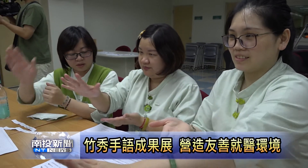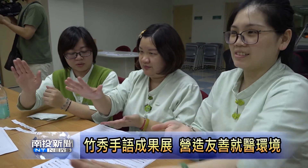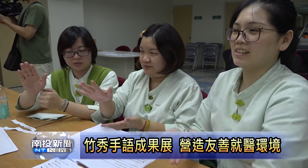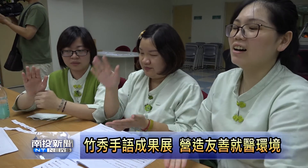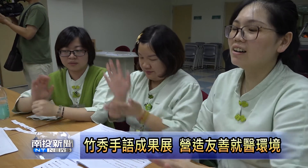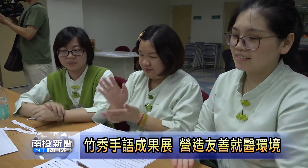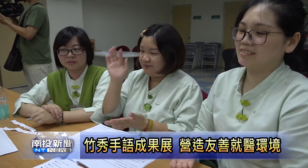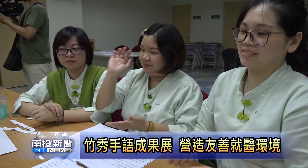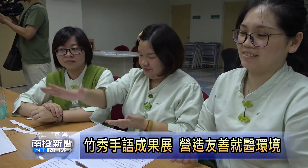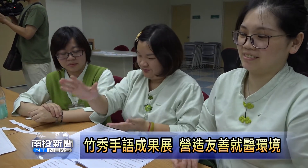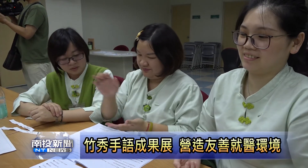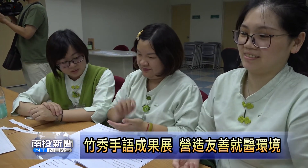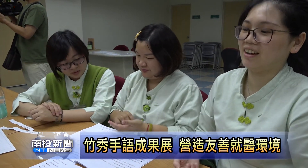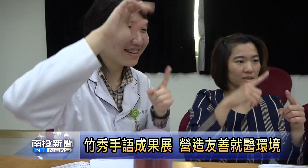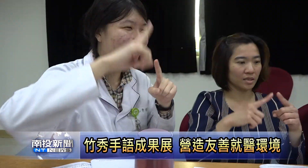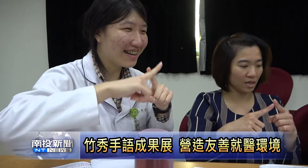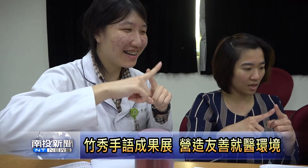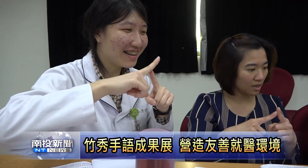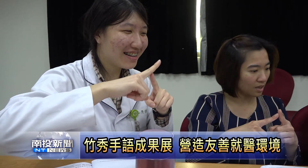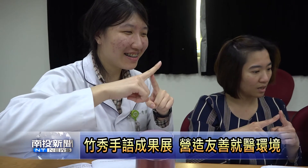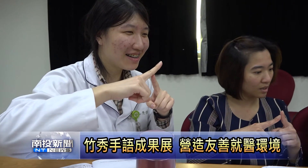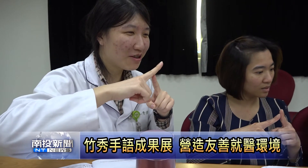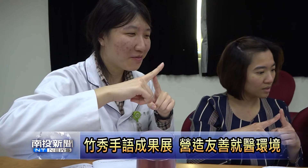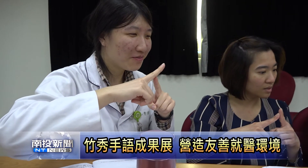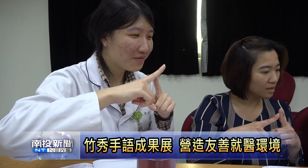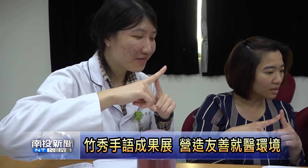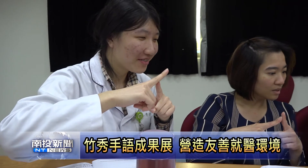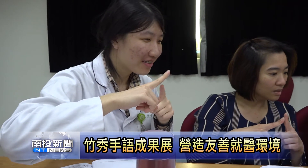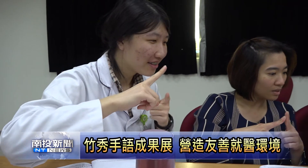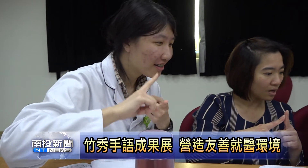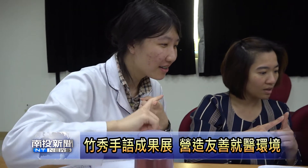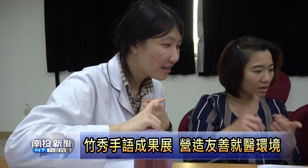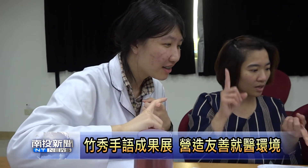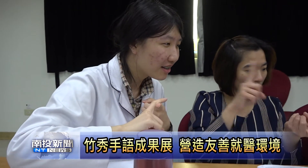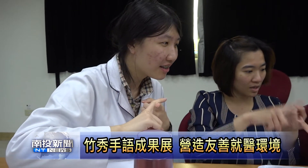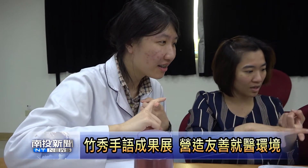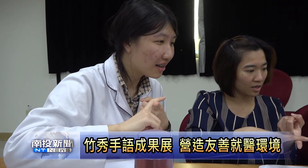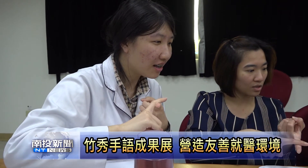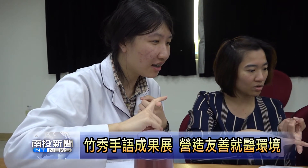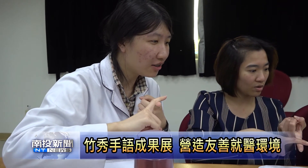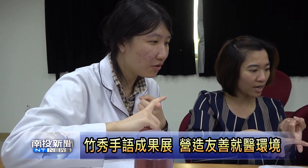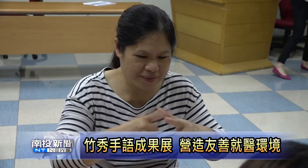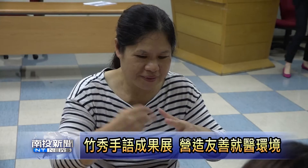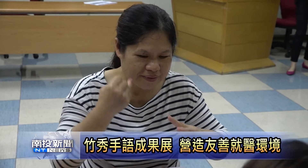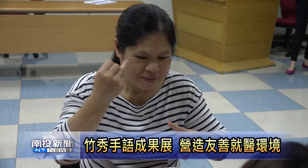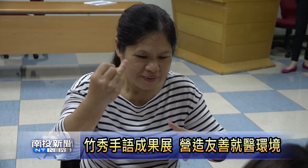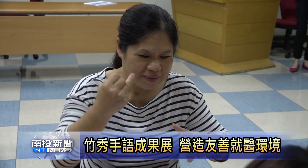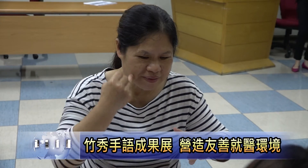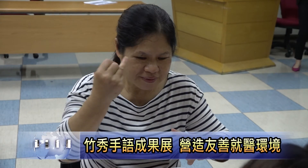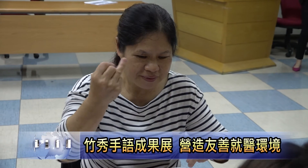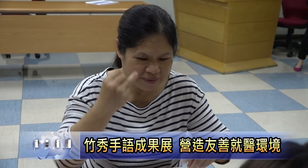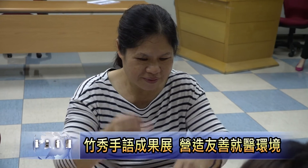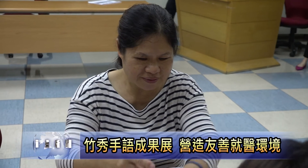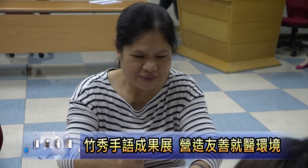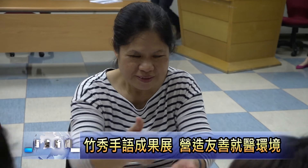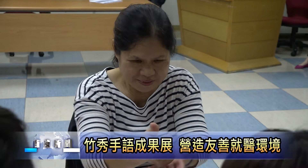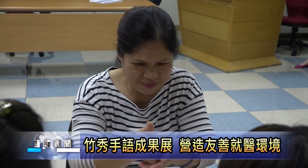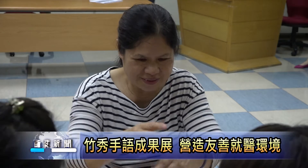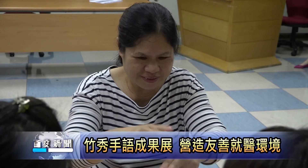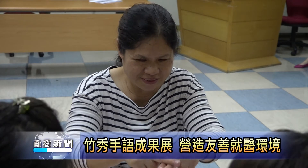尽管了解的听众人员的需要也站在白天的日程去照顾每一位北人后来到现场曾有这一堂的所有听众